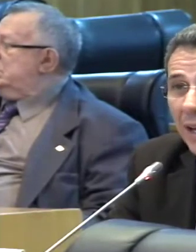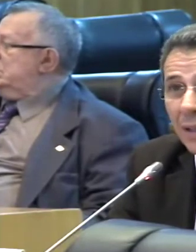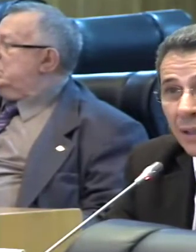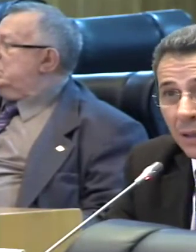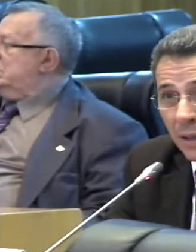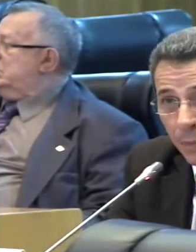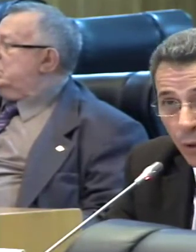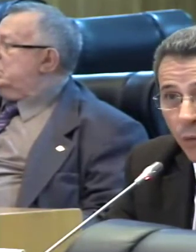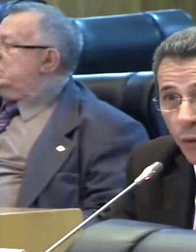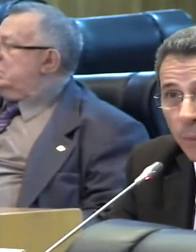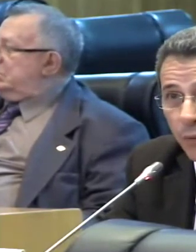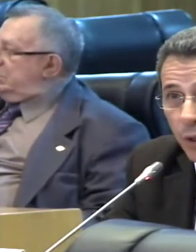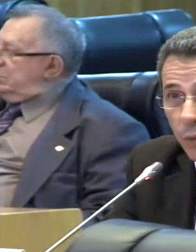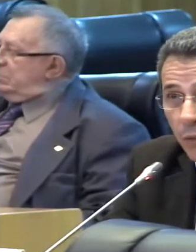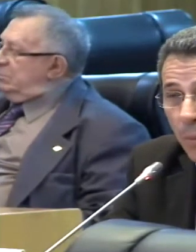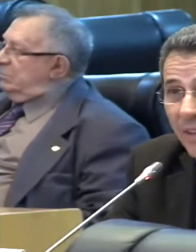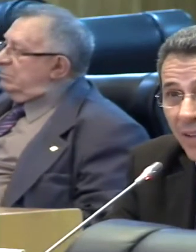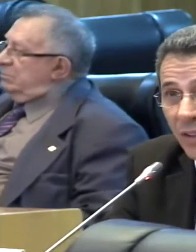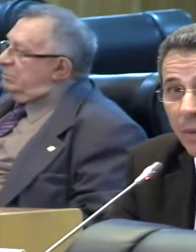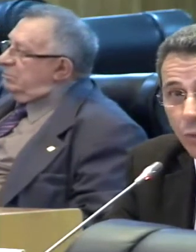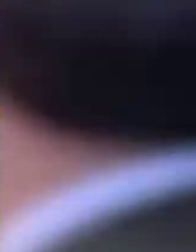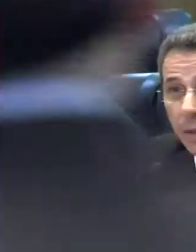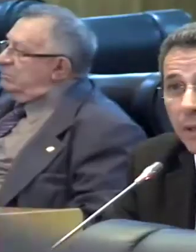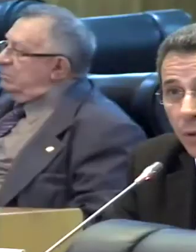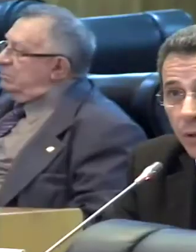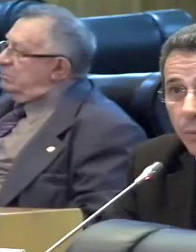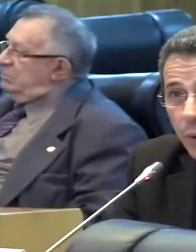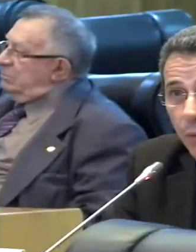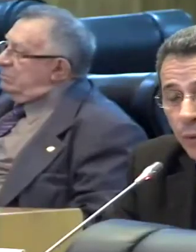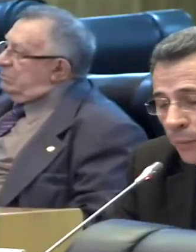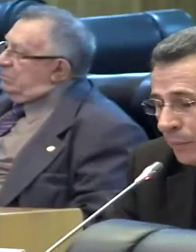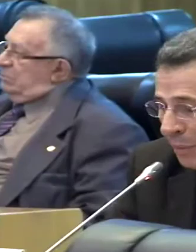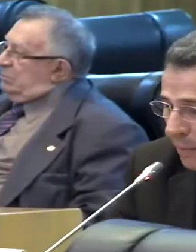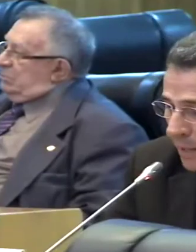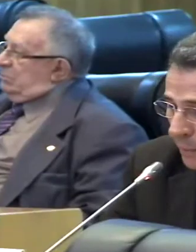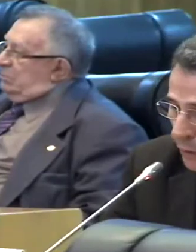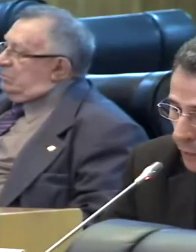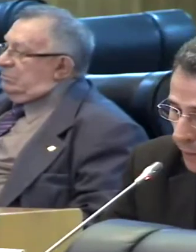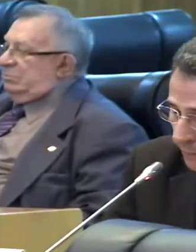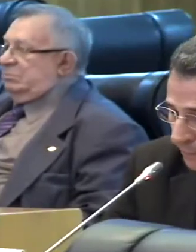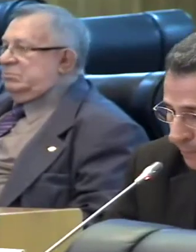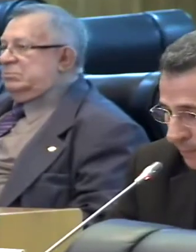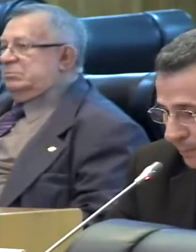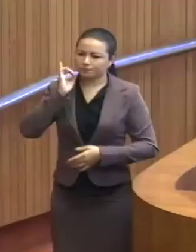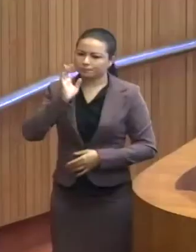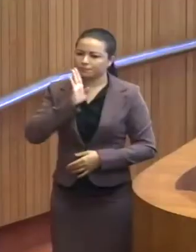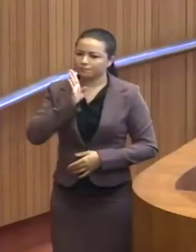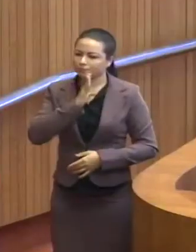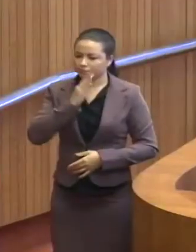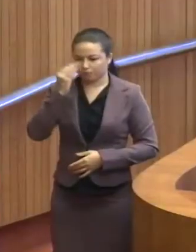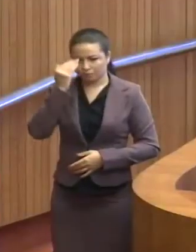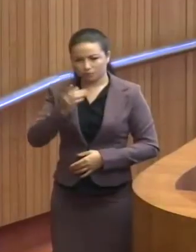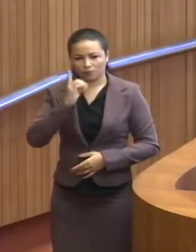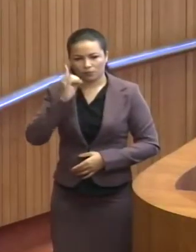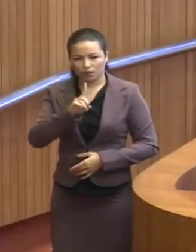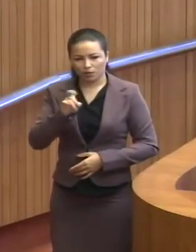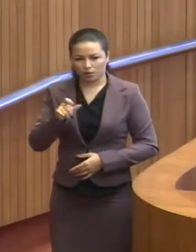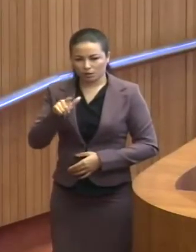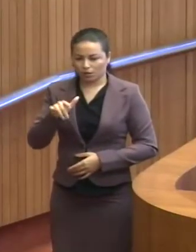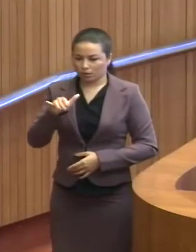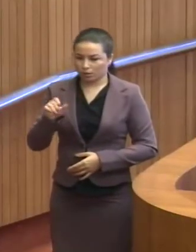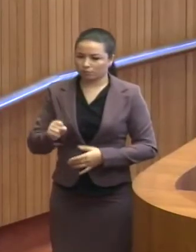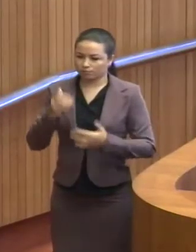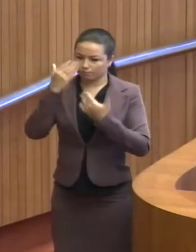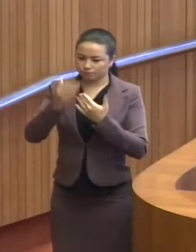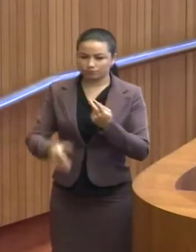o fará da melhor forma possível, da forma mais ética, mais correta e mais honesta possível. Parabéns, deputado Bira. Muito obrigado, deputado Zé Carlos. Quero